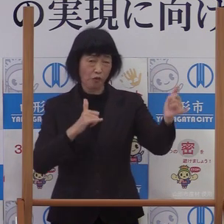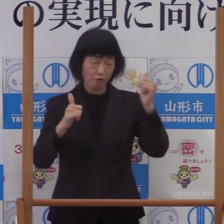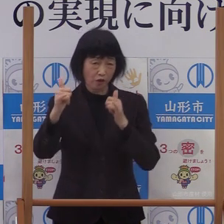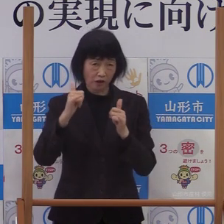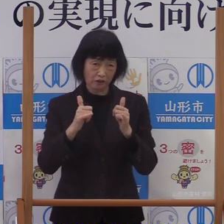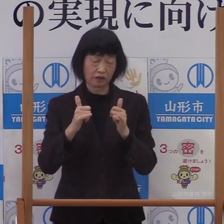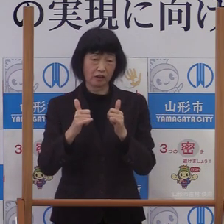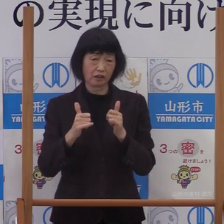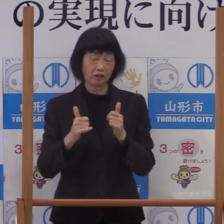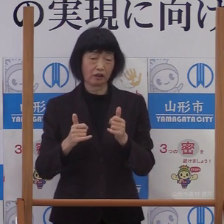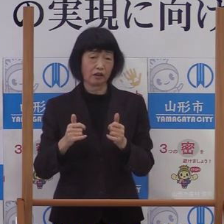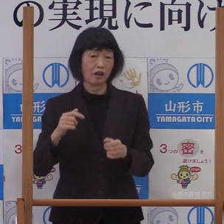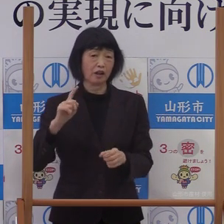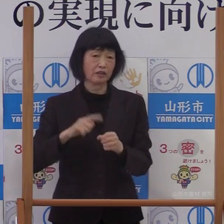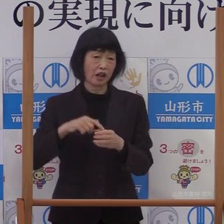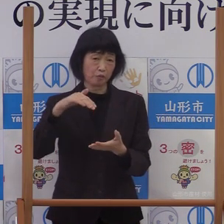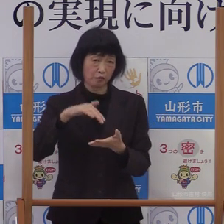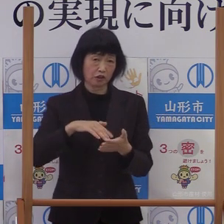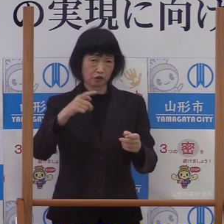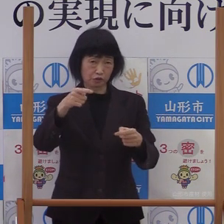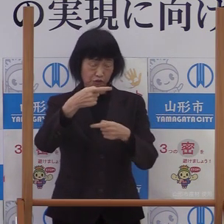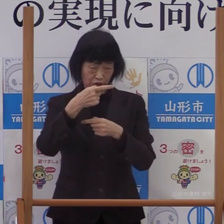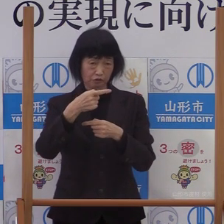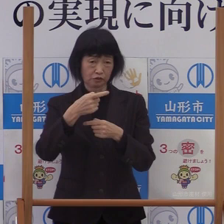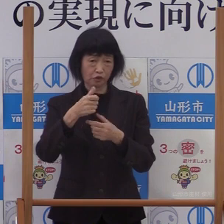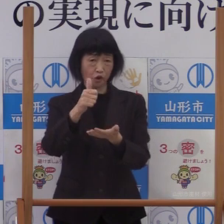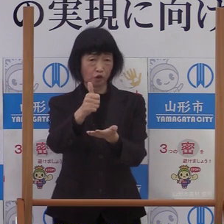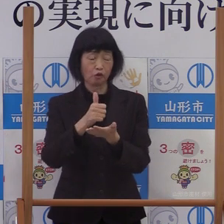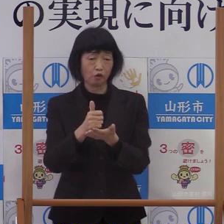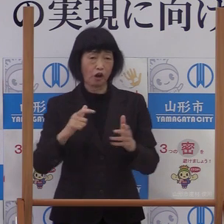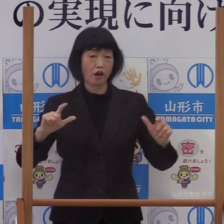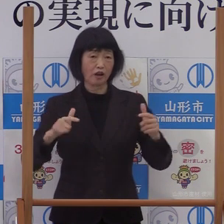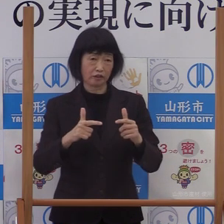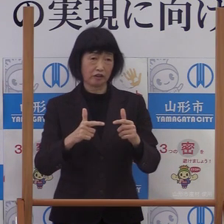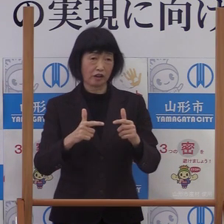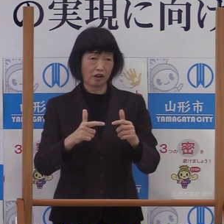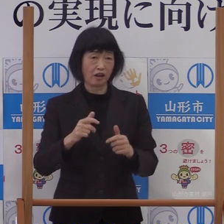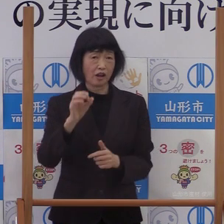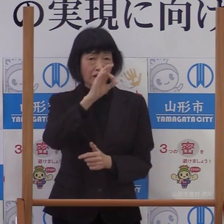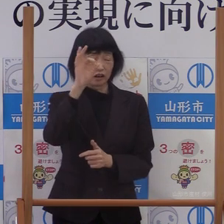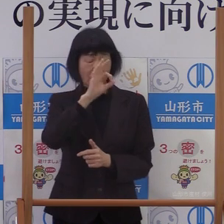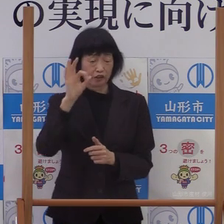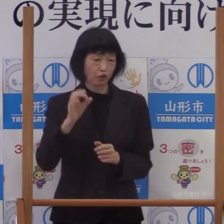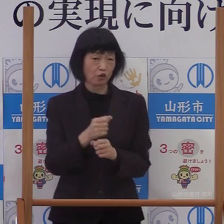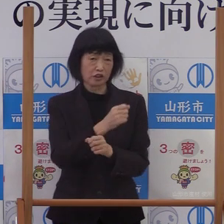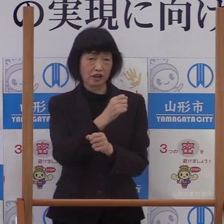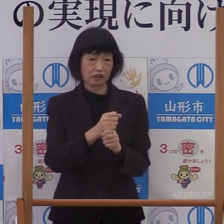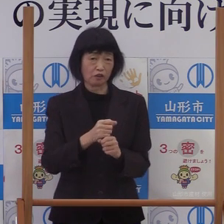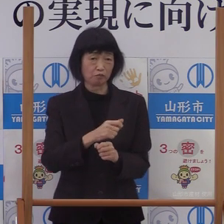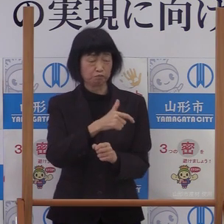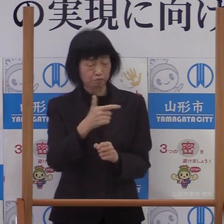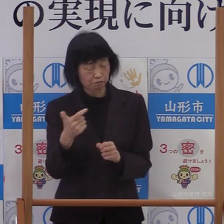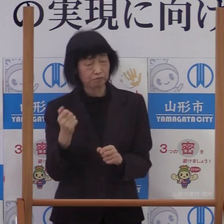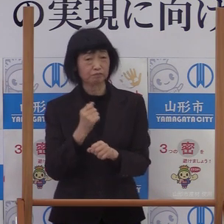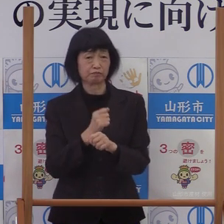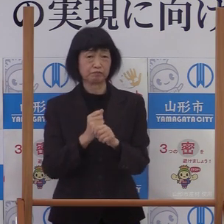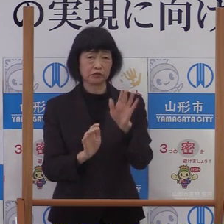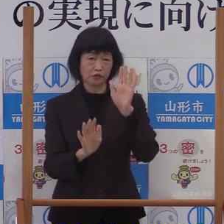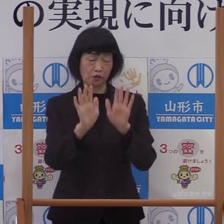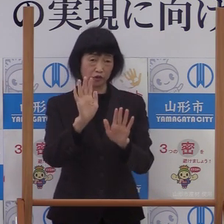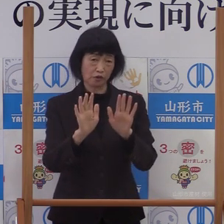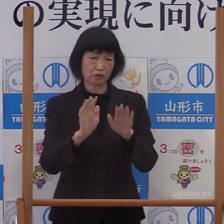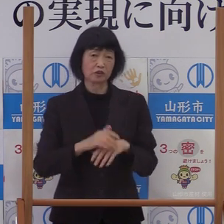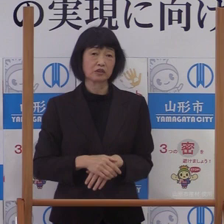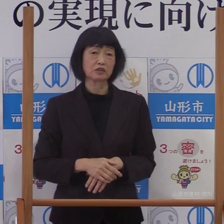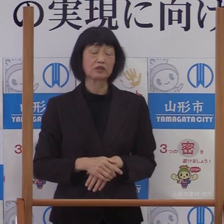末年始の国内旅行者が激減し、観光産業に対する打撃が深刻な状況となっております。